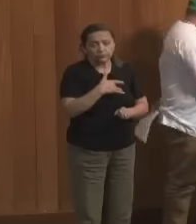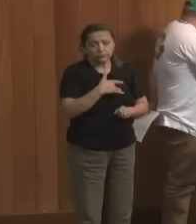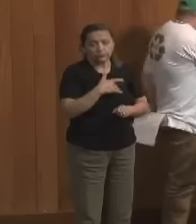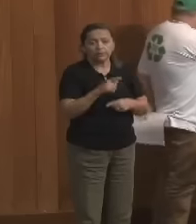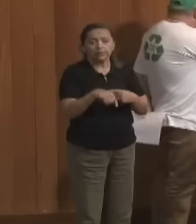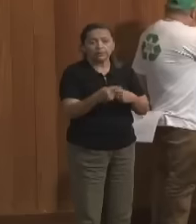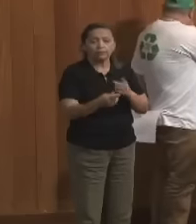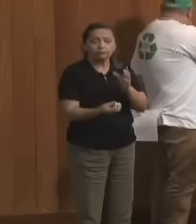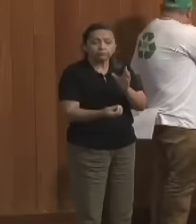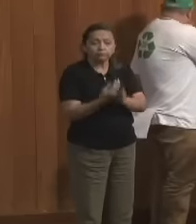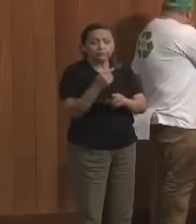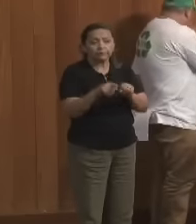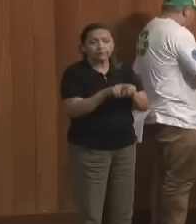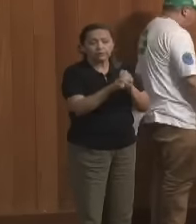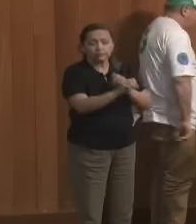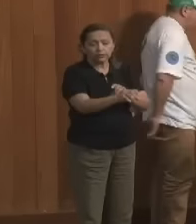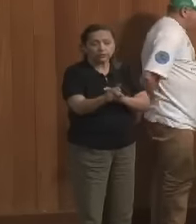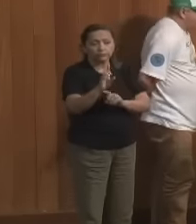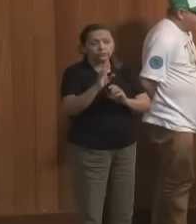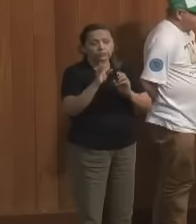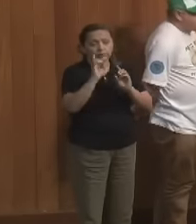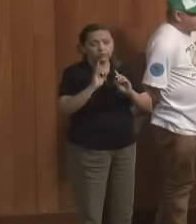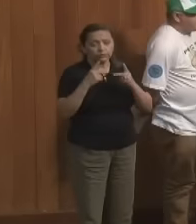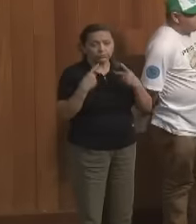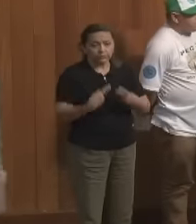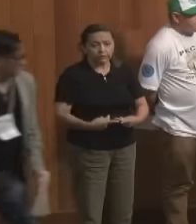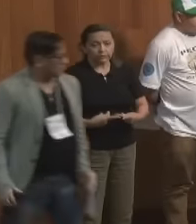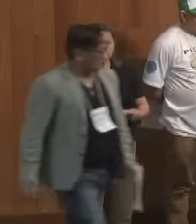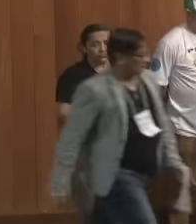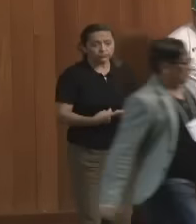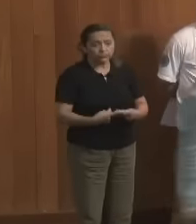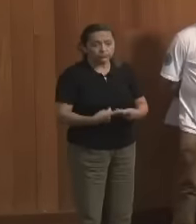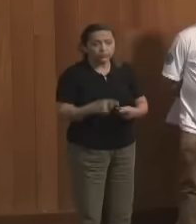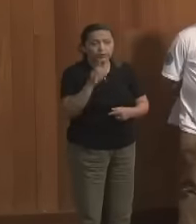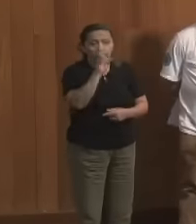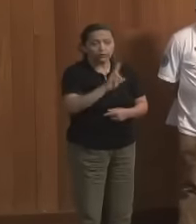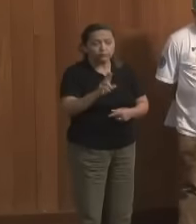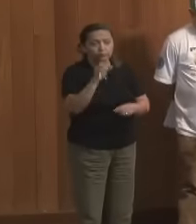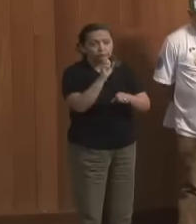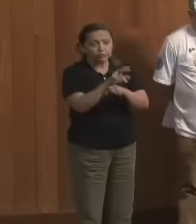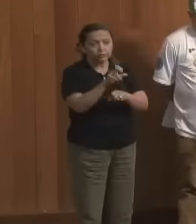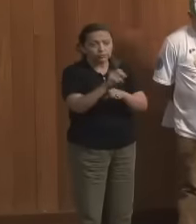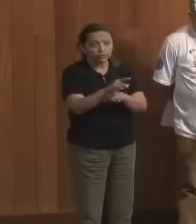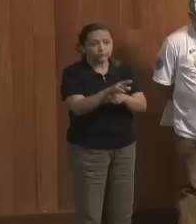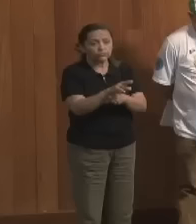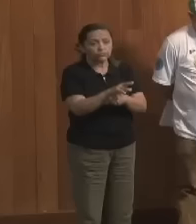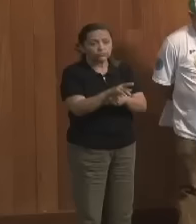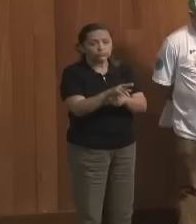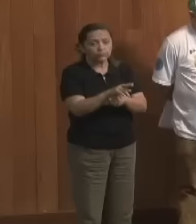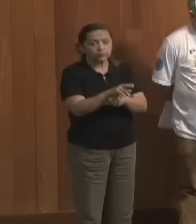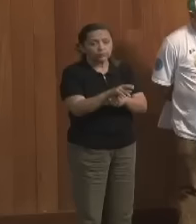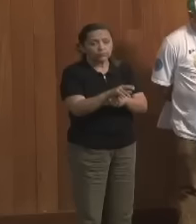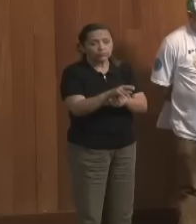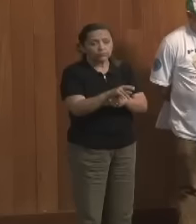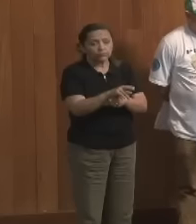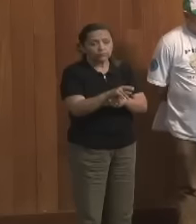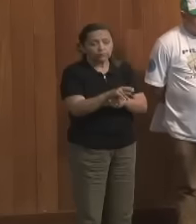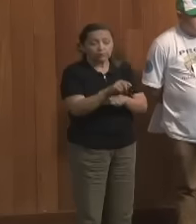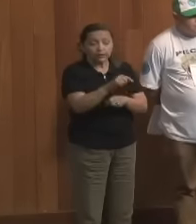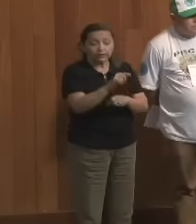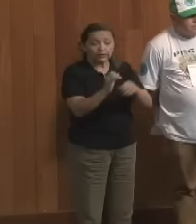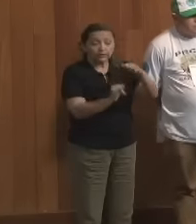daí é promover a educação em direitos humanos em relação ao uso de agrotóxicos, tanto para